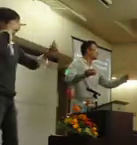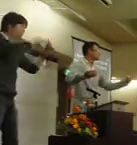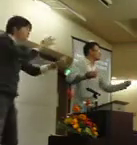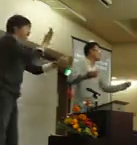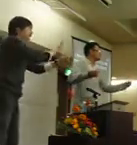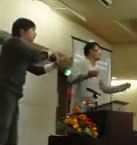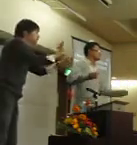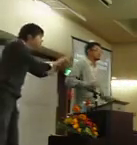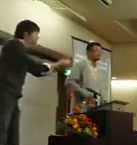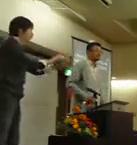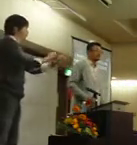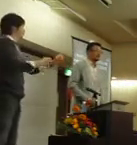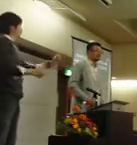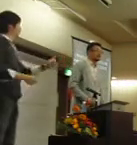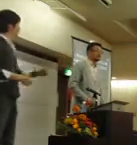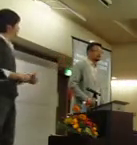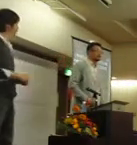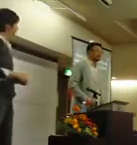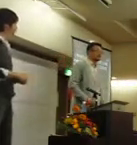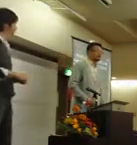ても